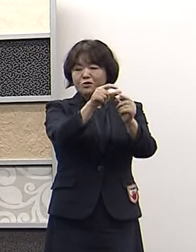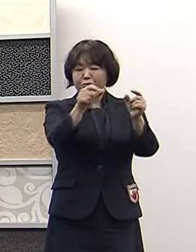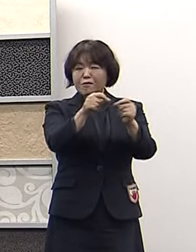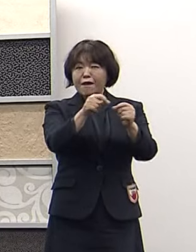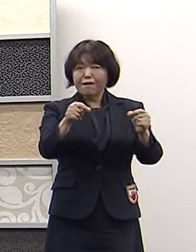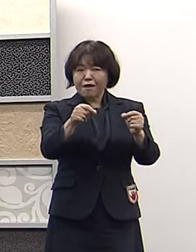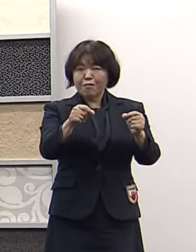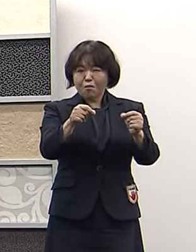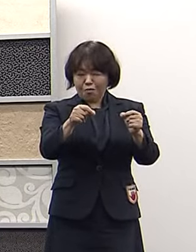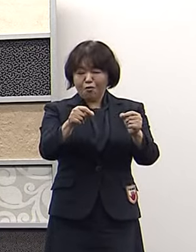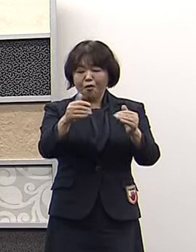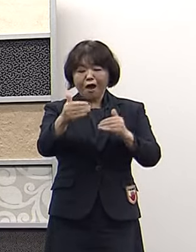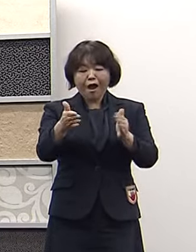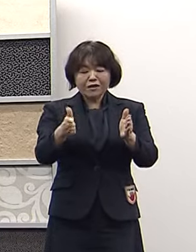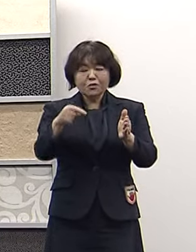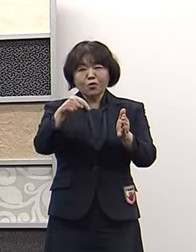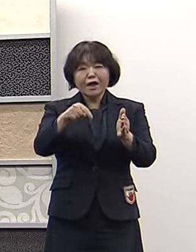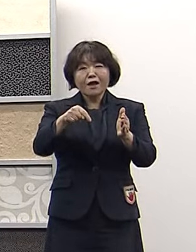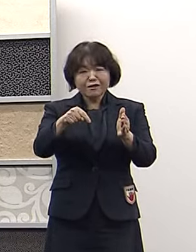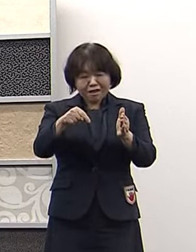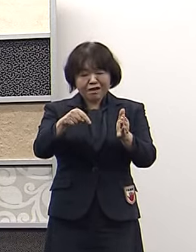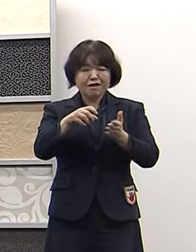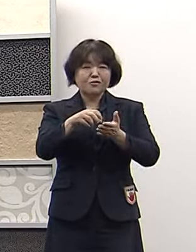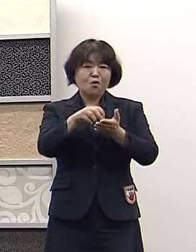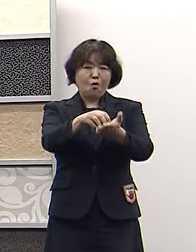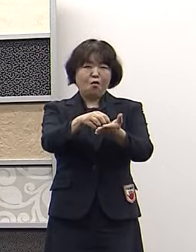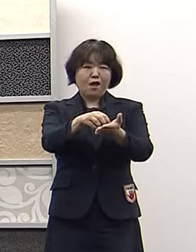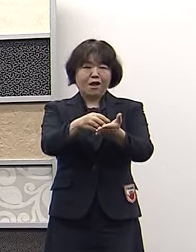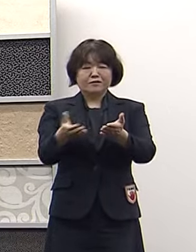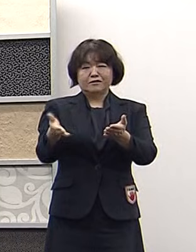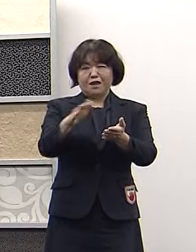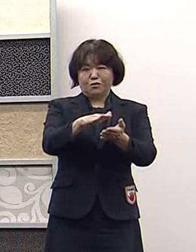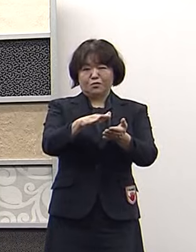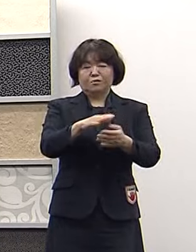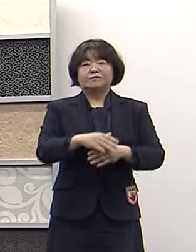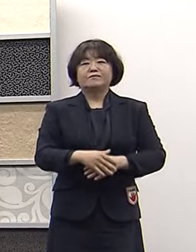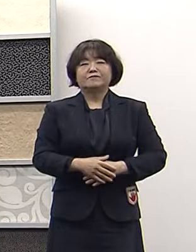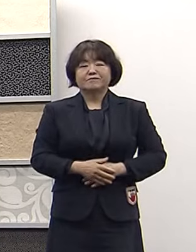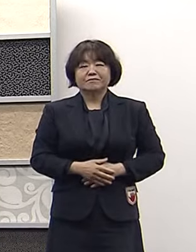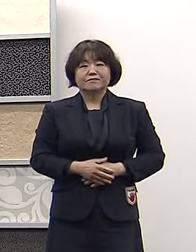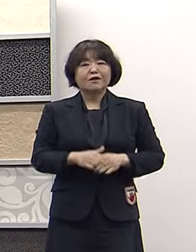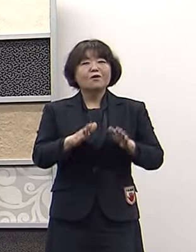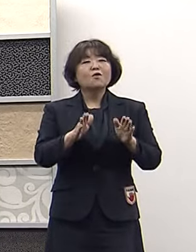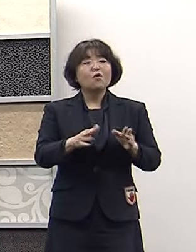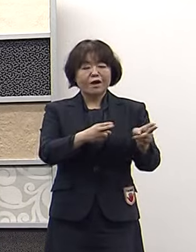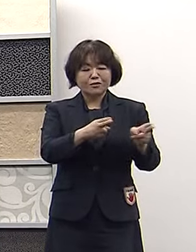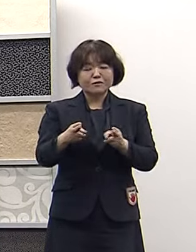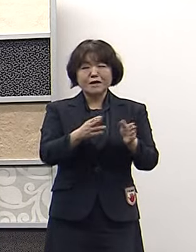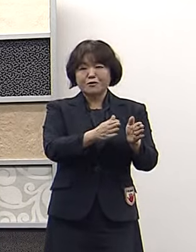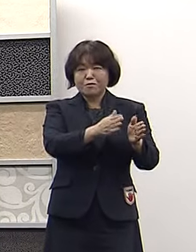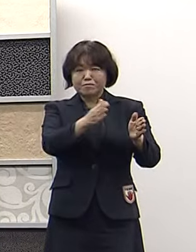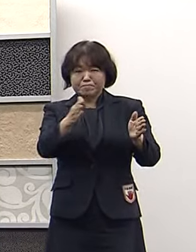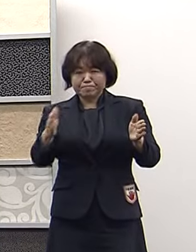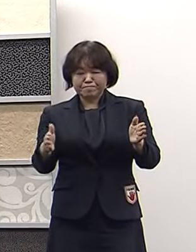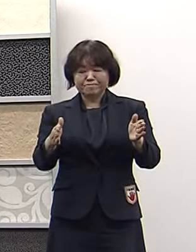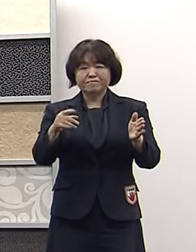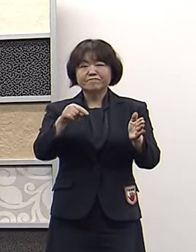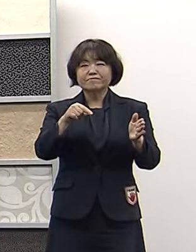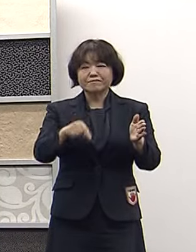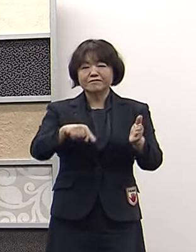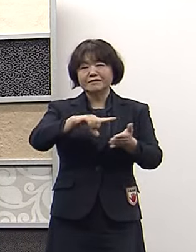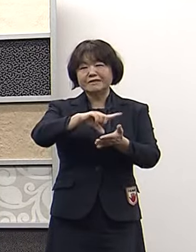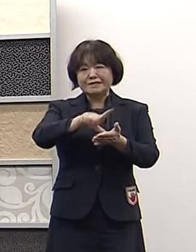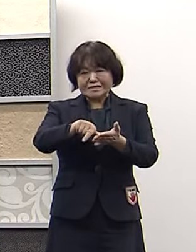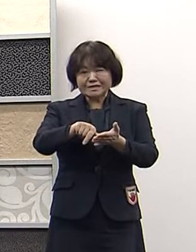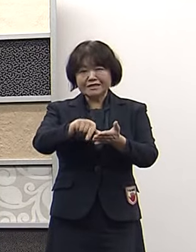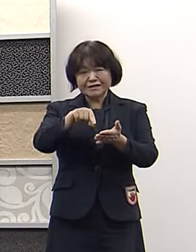限度内で評価対象とすることといたしました。こうした今回の制度の拡充によりまして、地域